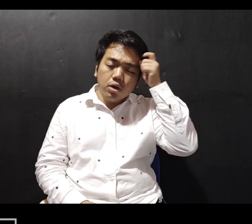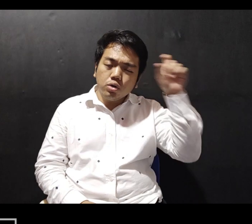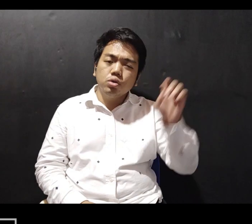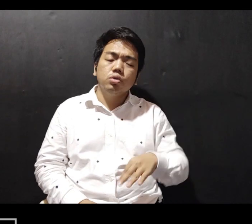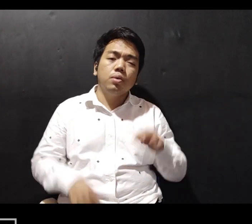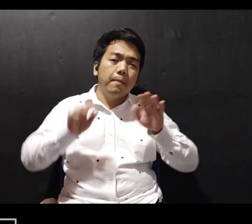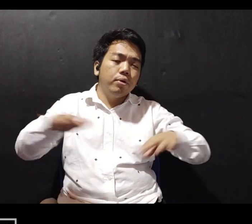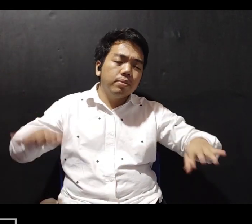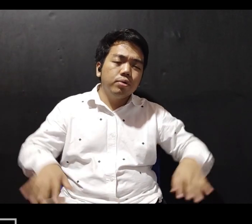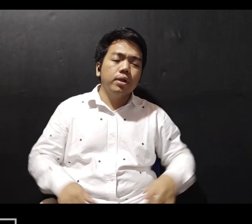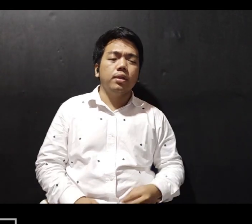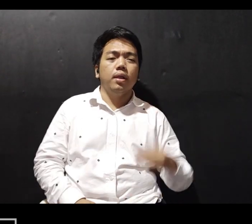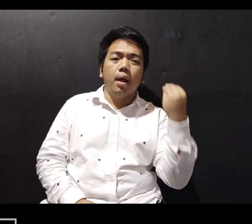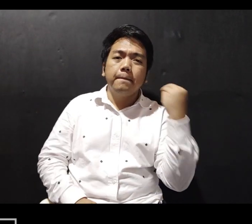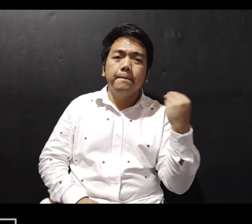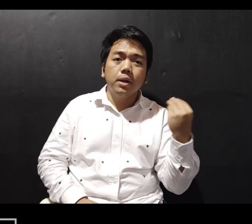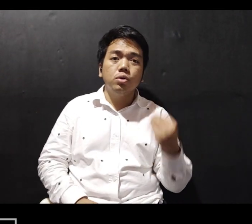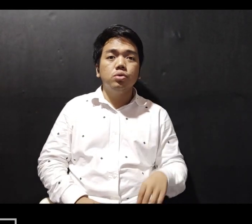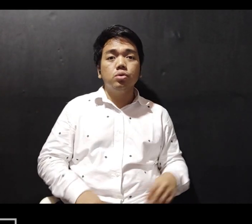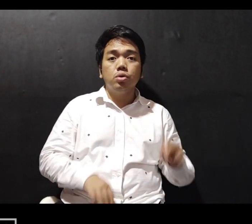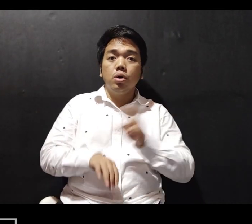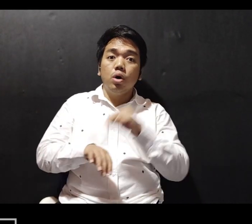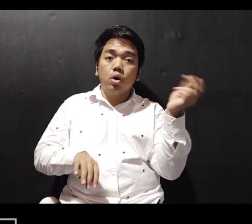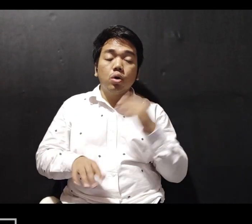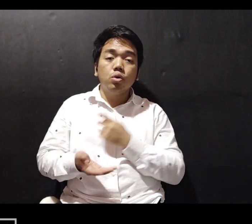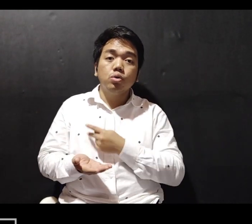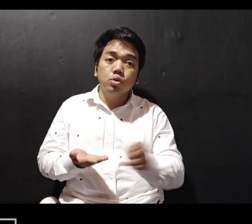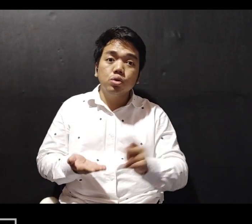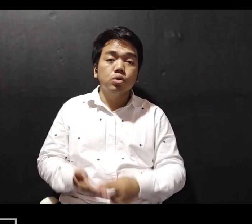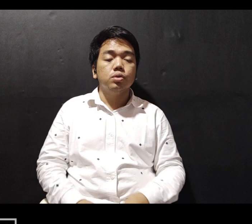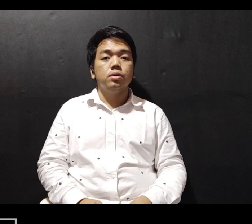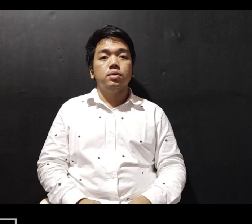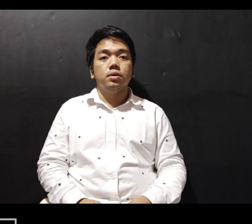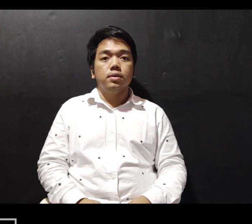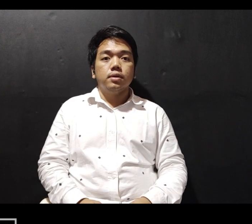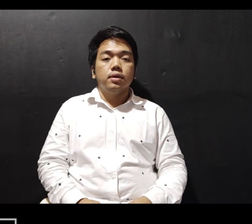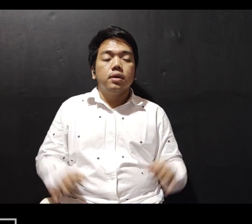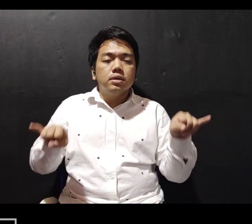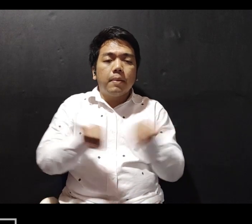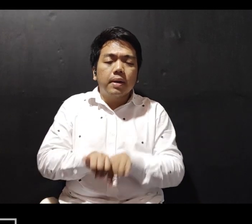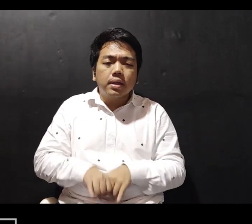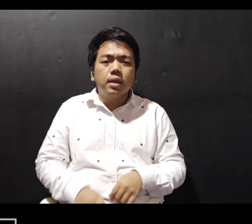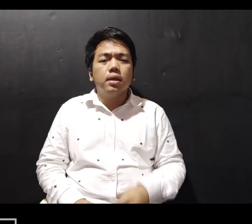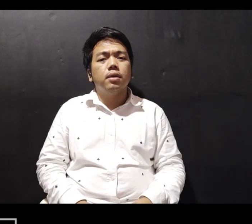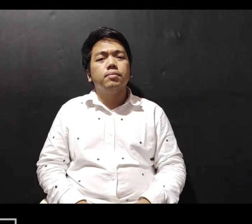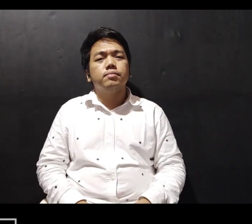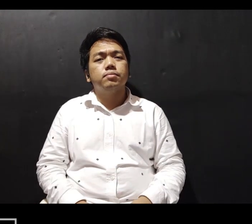menantikan Roh Kudus seperti yang Yesus perintahkan kepada mereka di Yerusalem, di karantina di Yerusalem,